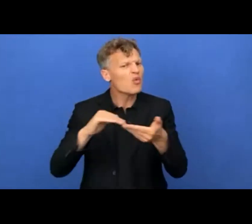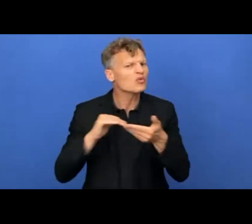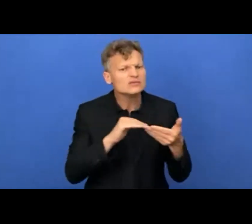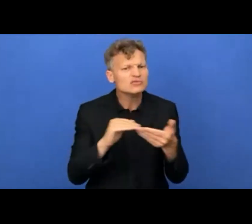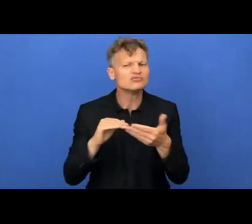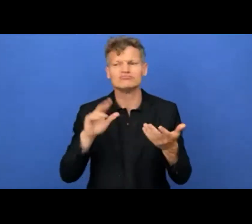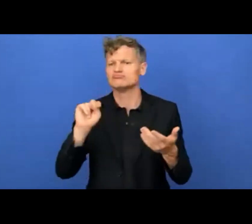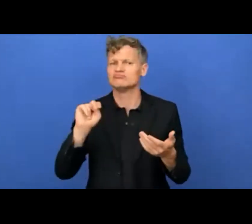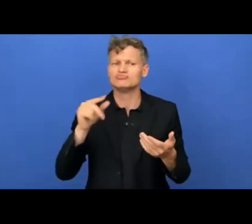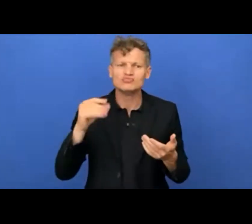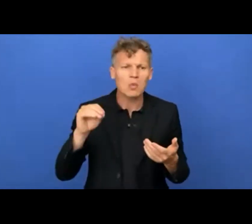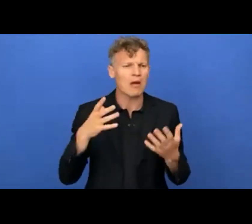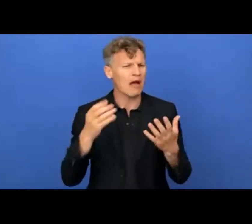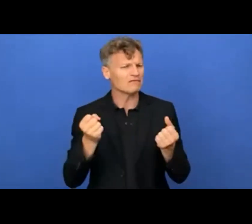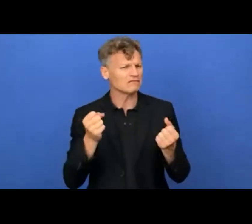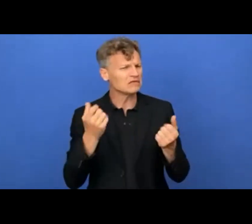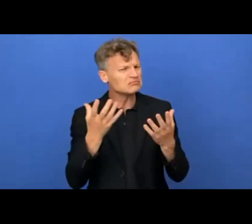acteurs non étatiques.